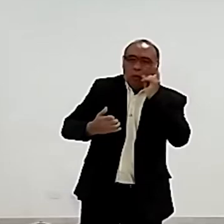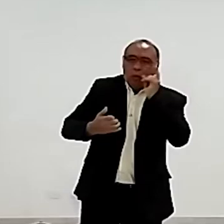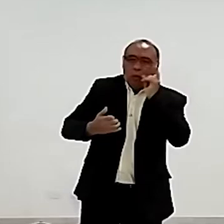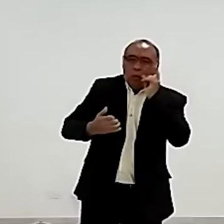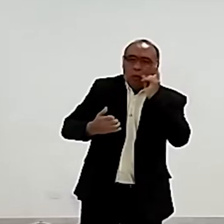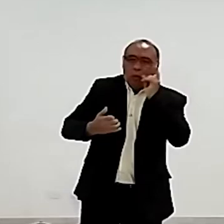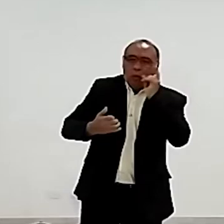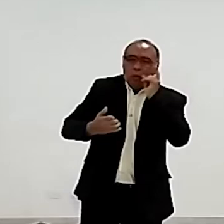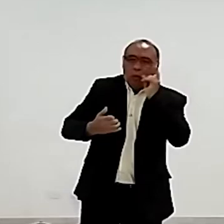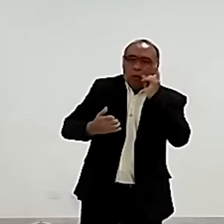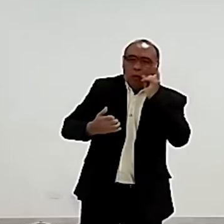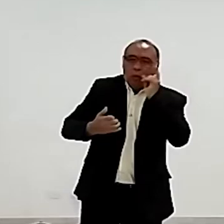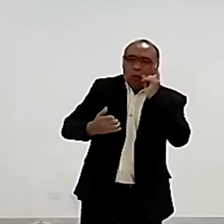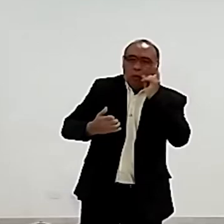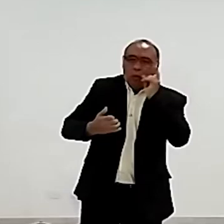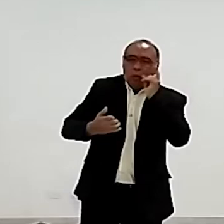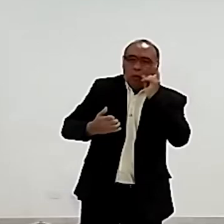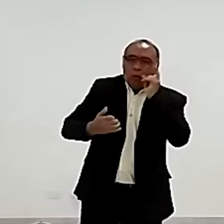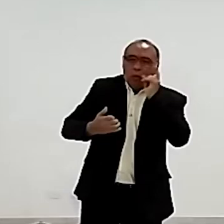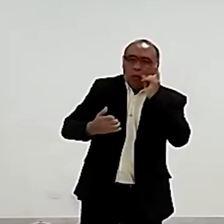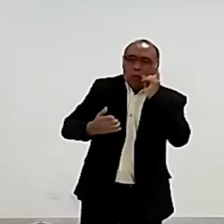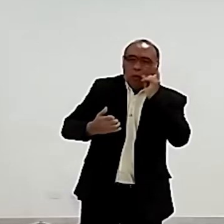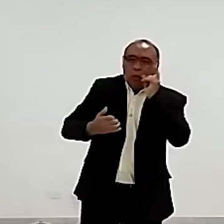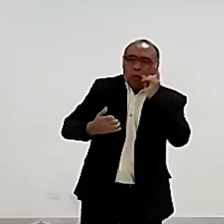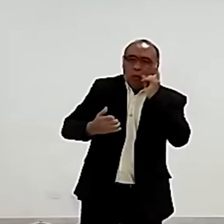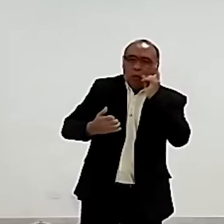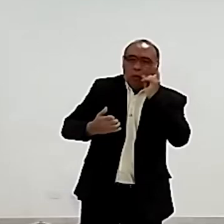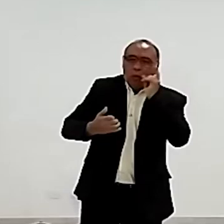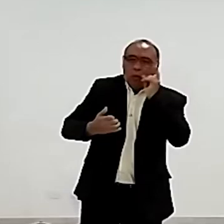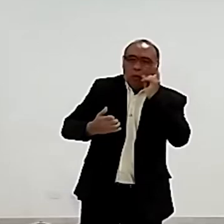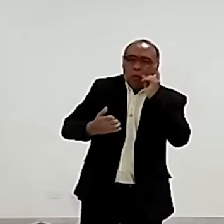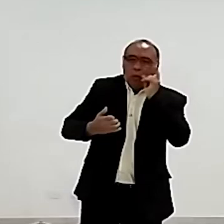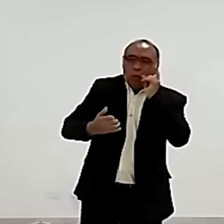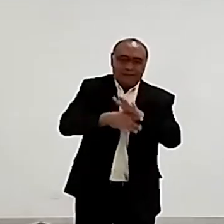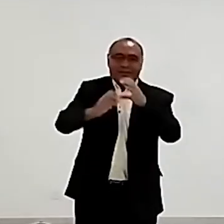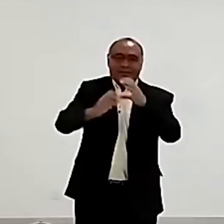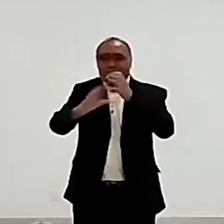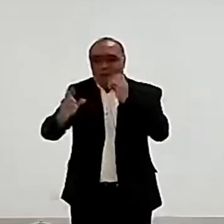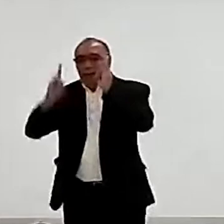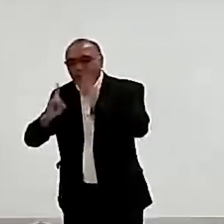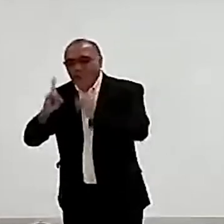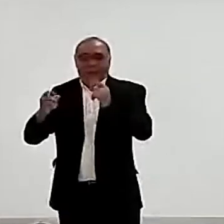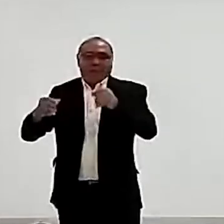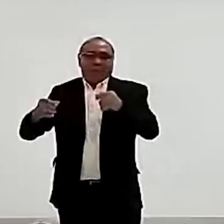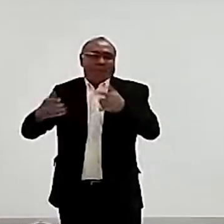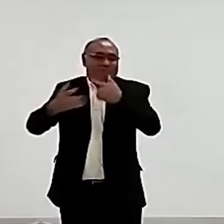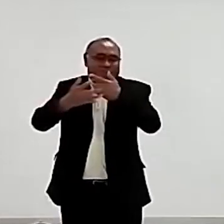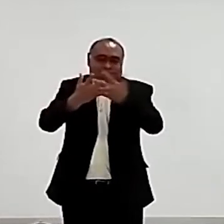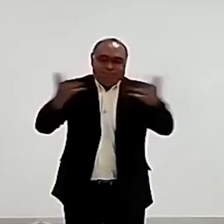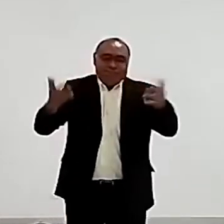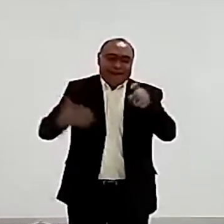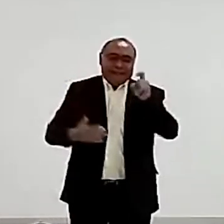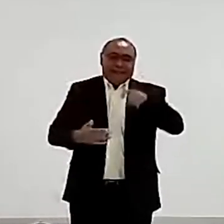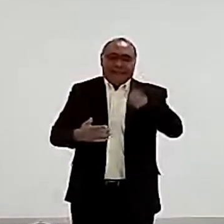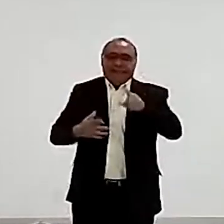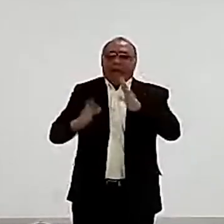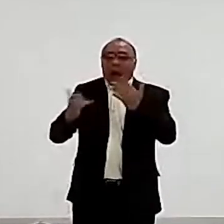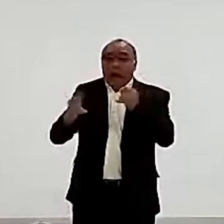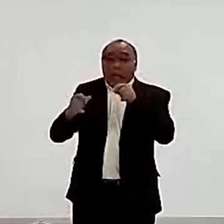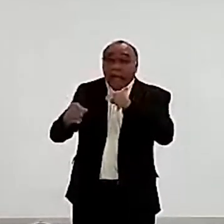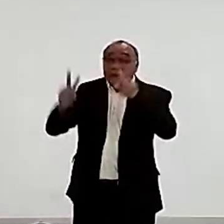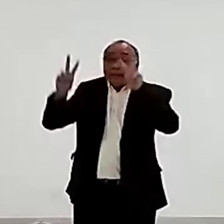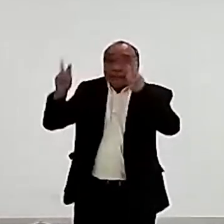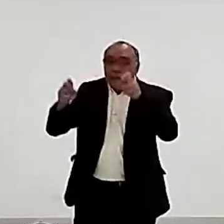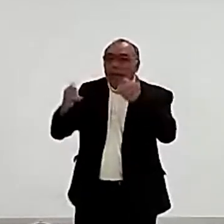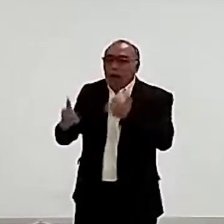tenido desde tan sólo el objetivo que nosotros es hablar acerca de la